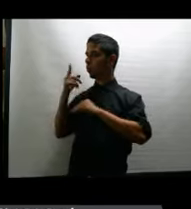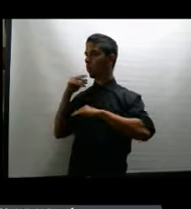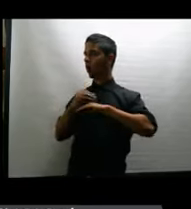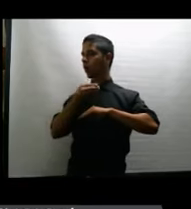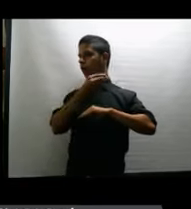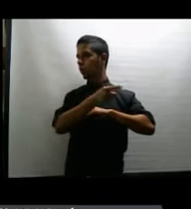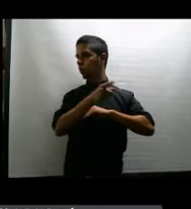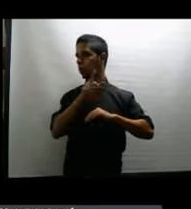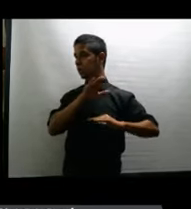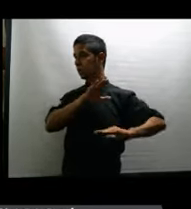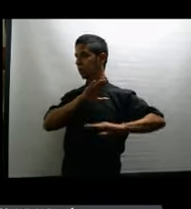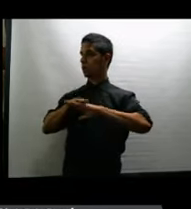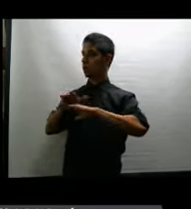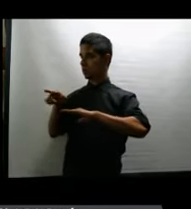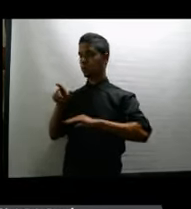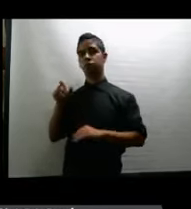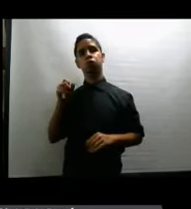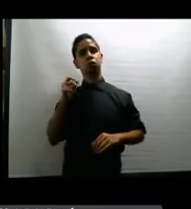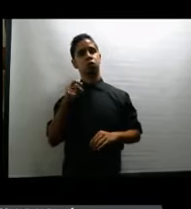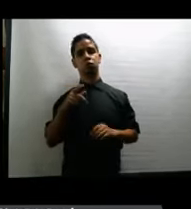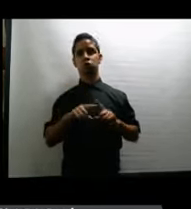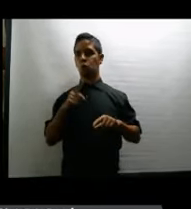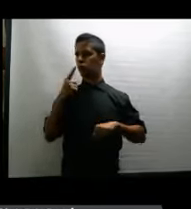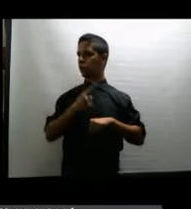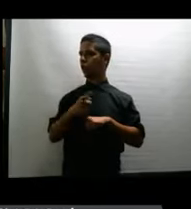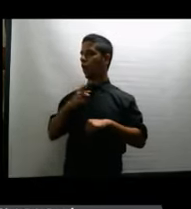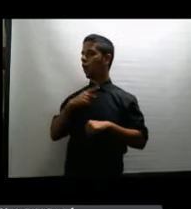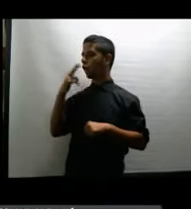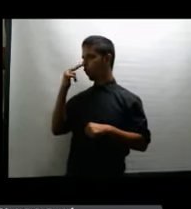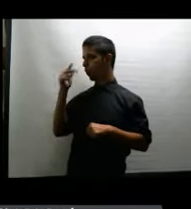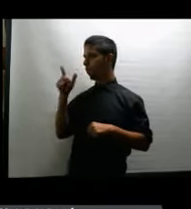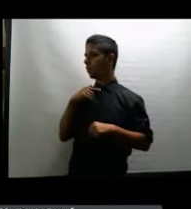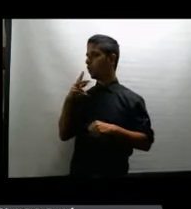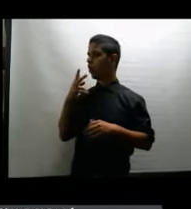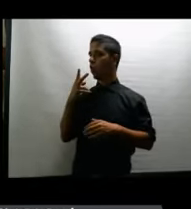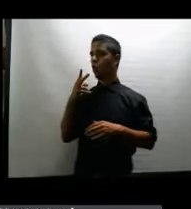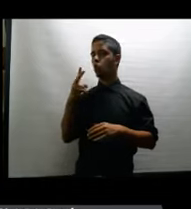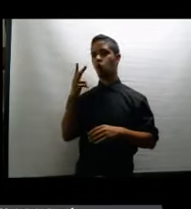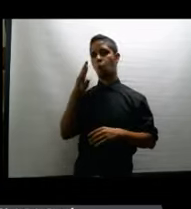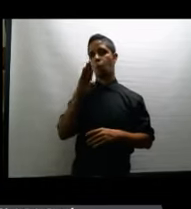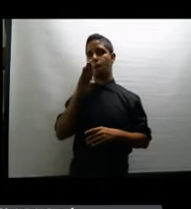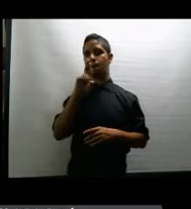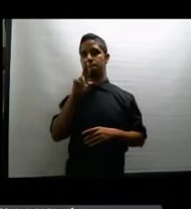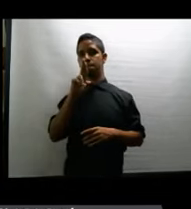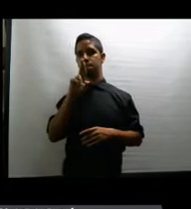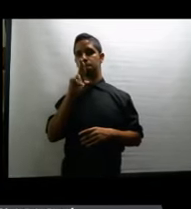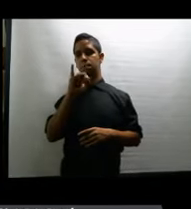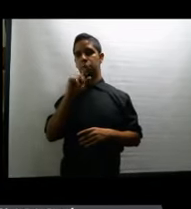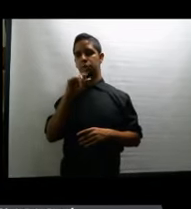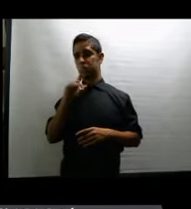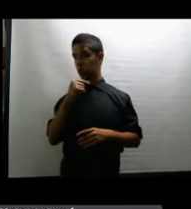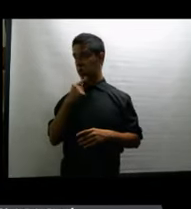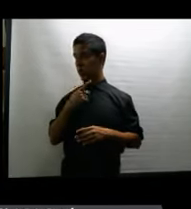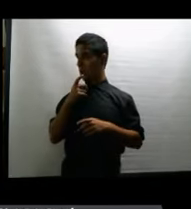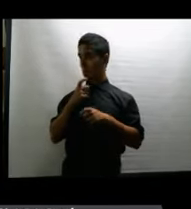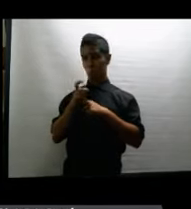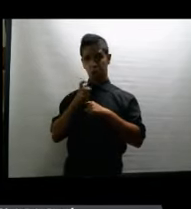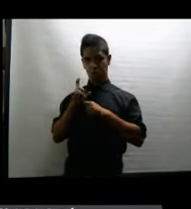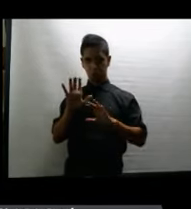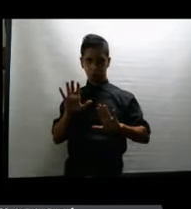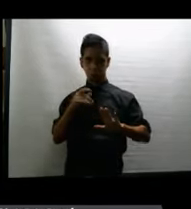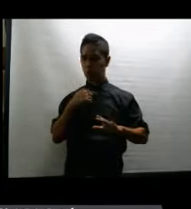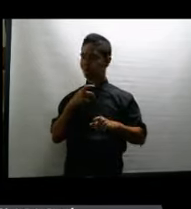etcétera, etcétera. Y nos pusimos a hablar, le digo de broma, donde le digo, Joe, vamos a hacer un double bill. Y fue de como medio en broma. Y entonces